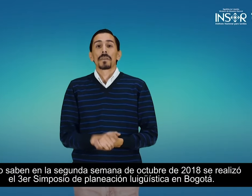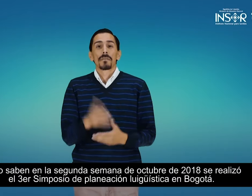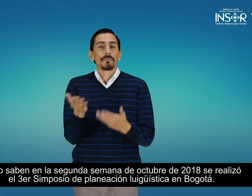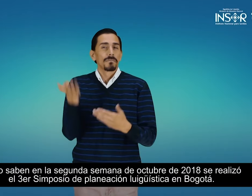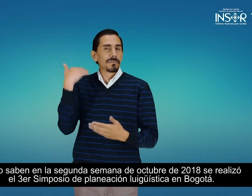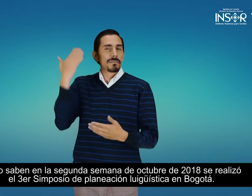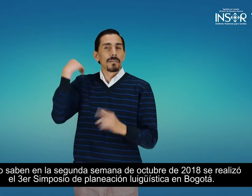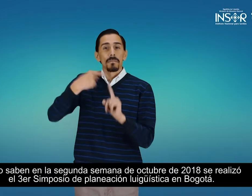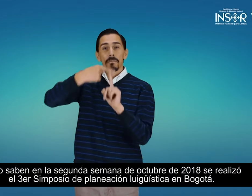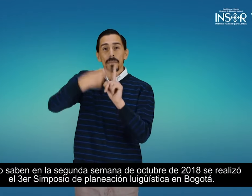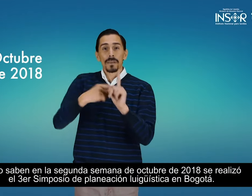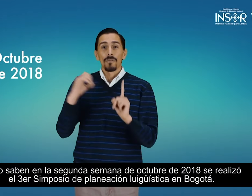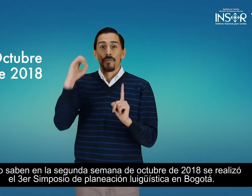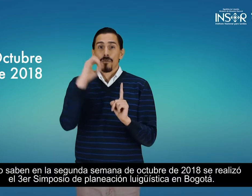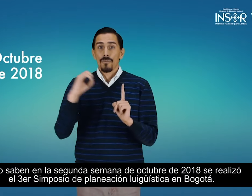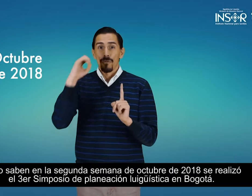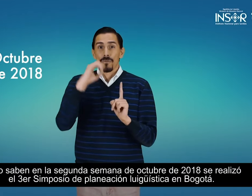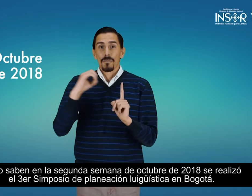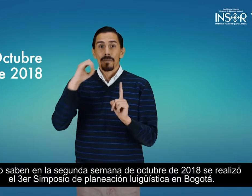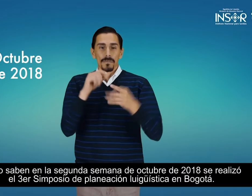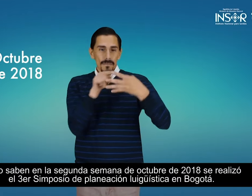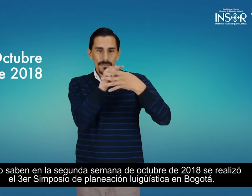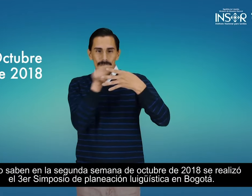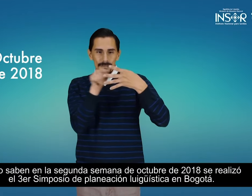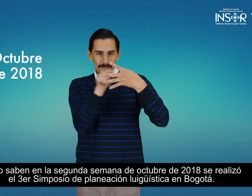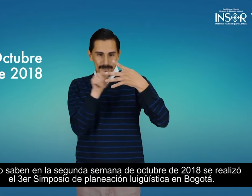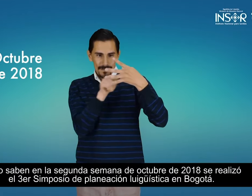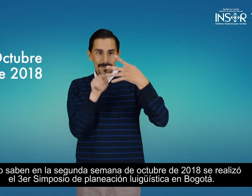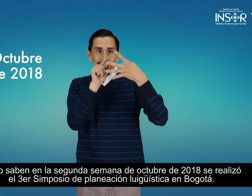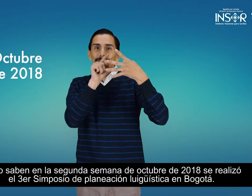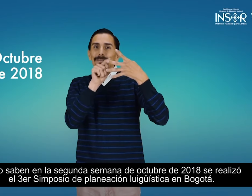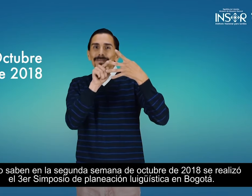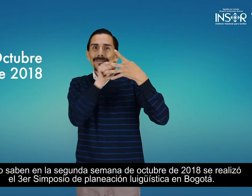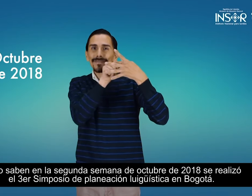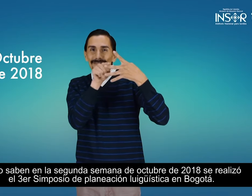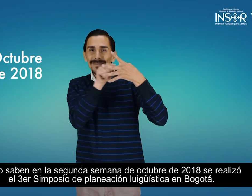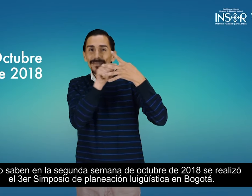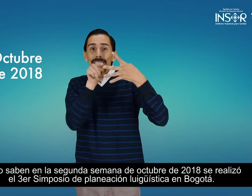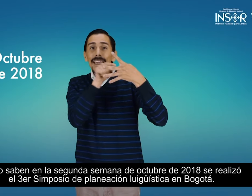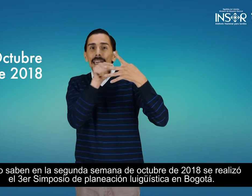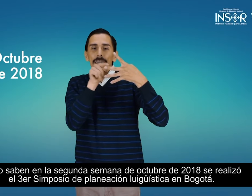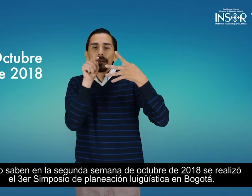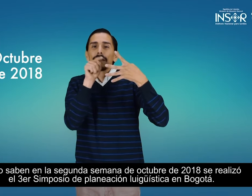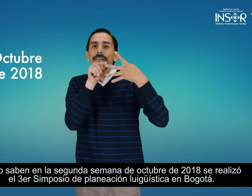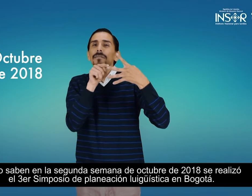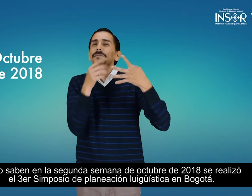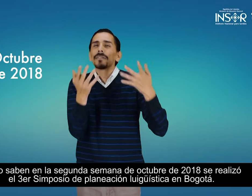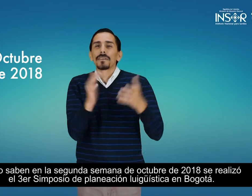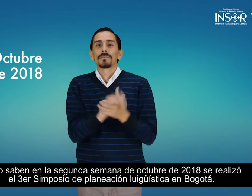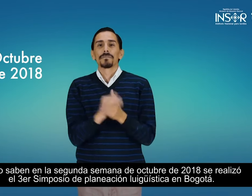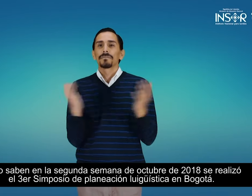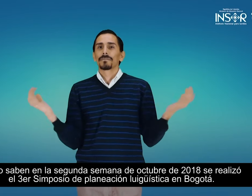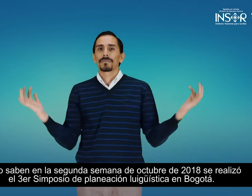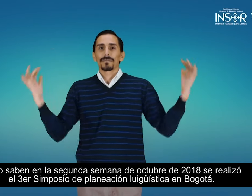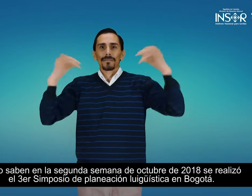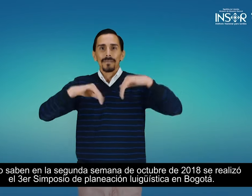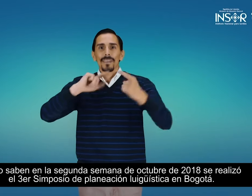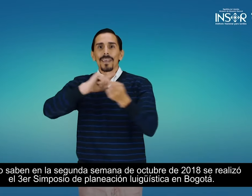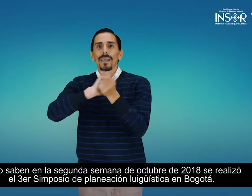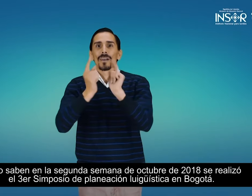Como saben, en la segunda semana de octubre de 2018, se realizó el tercer